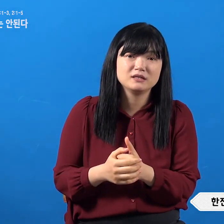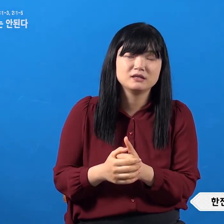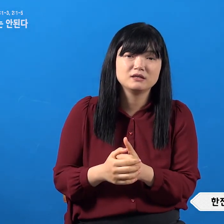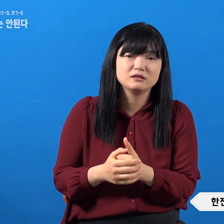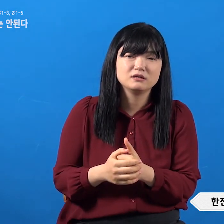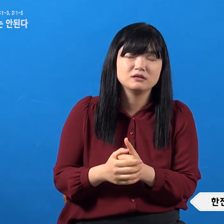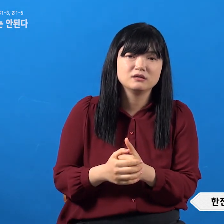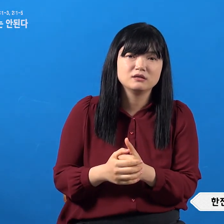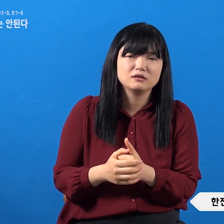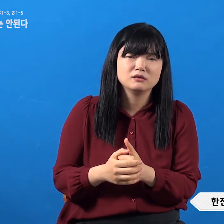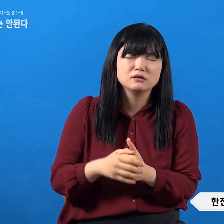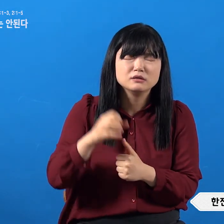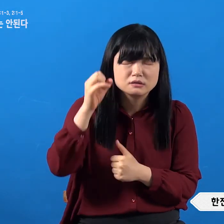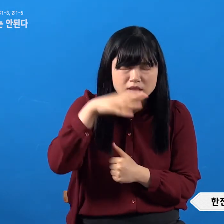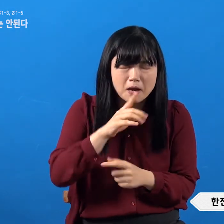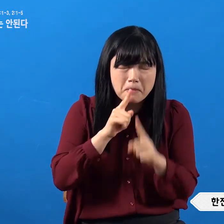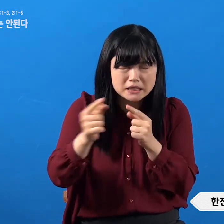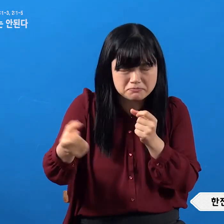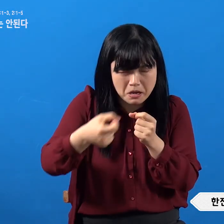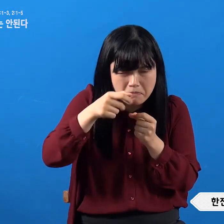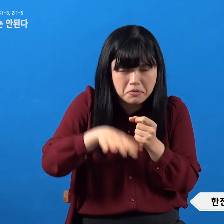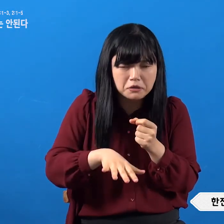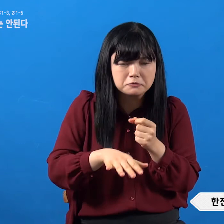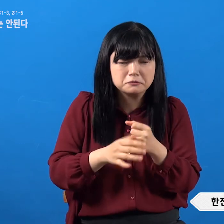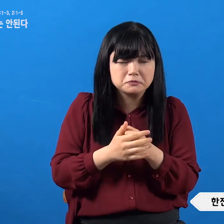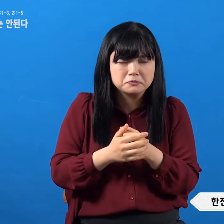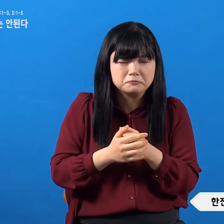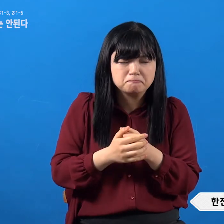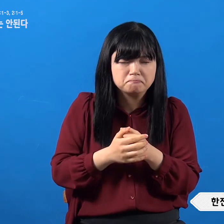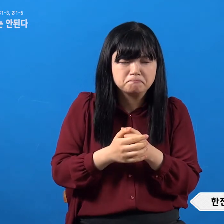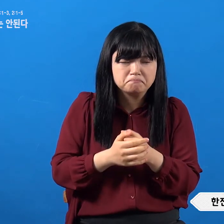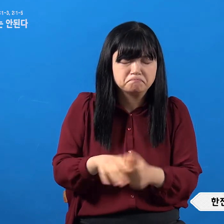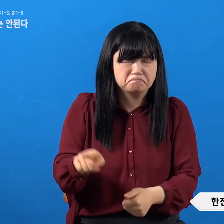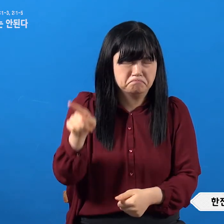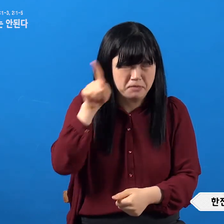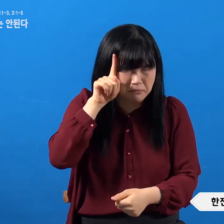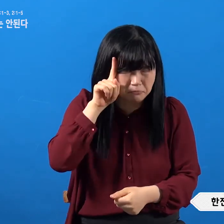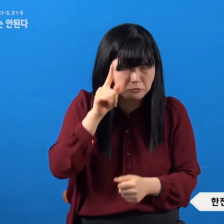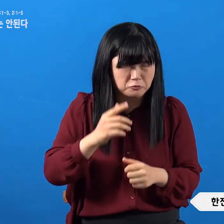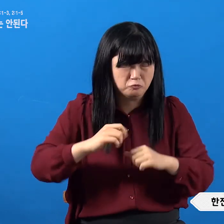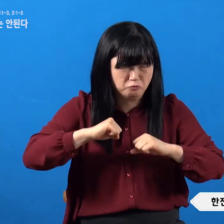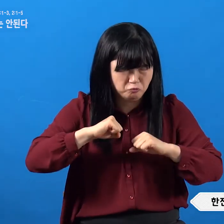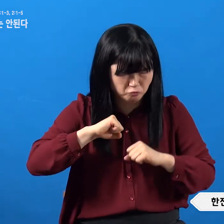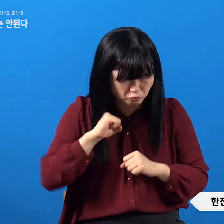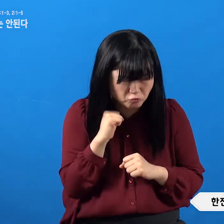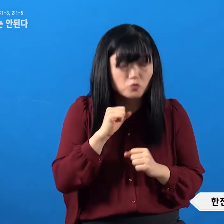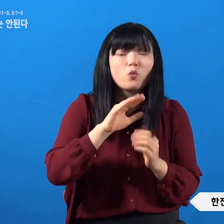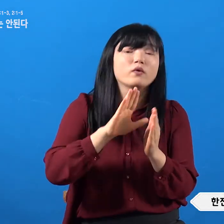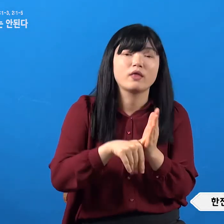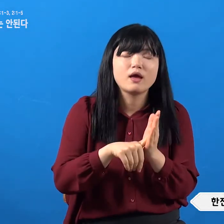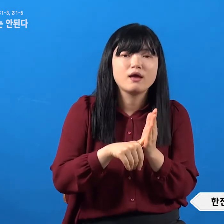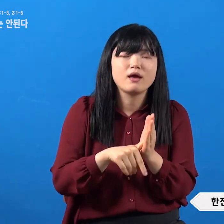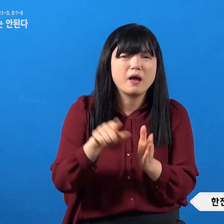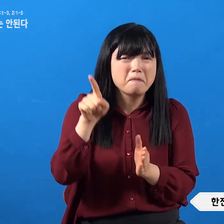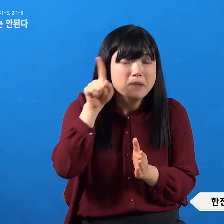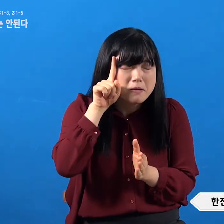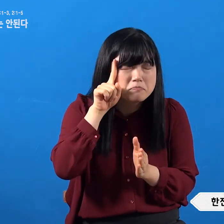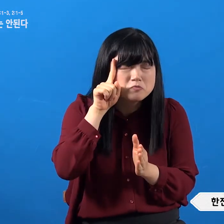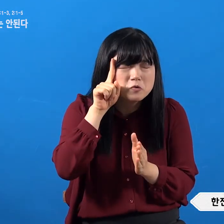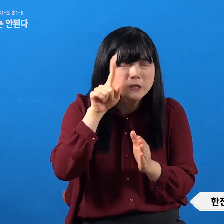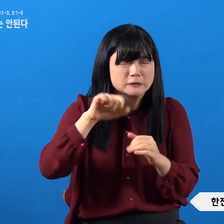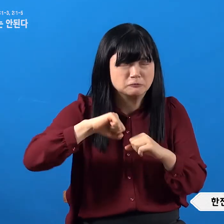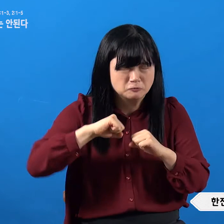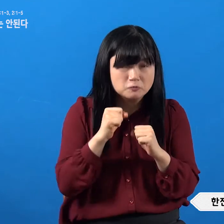그냥 말씀 앞에서 몸을 던져서 100% 순종할 때, 100%